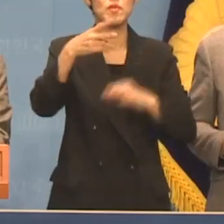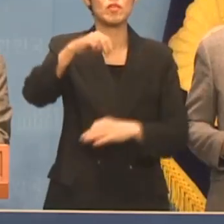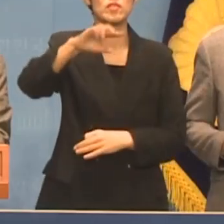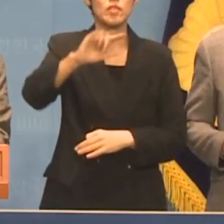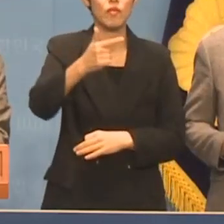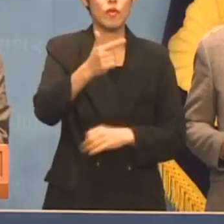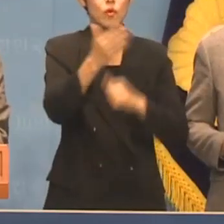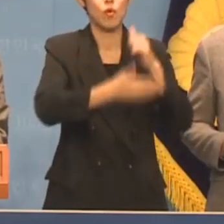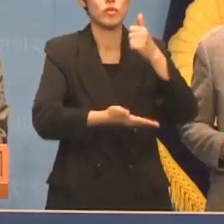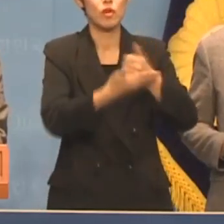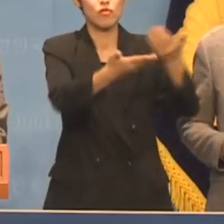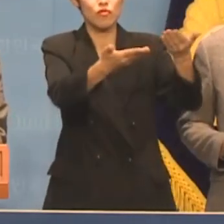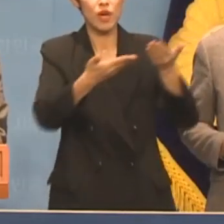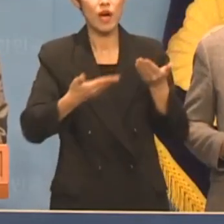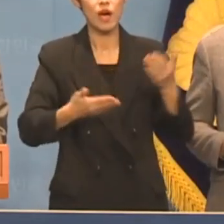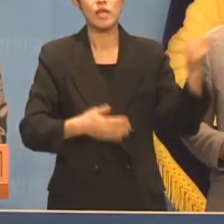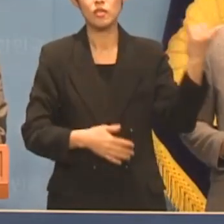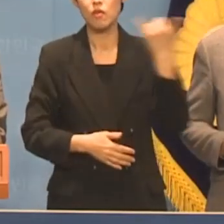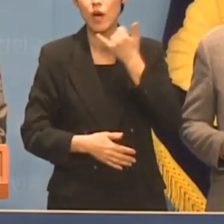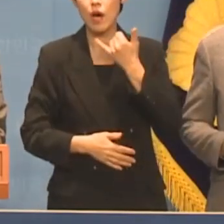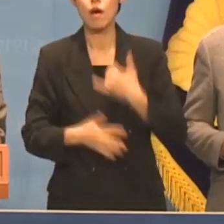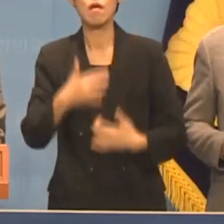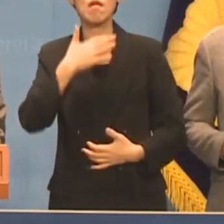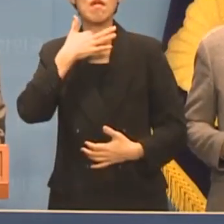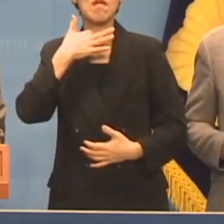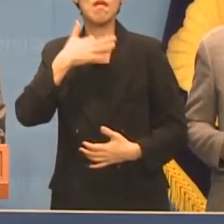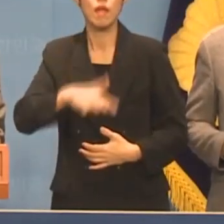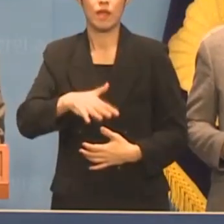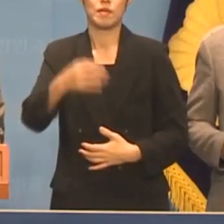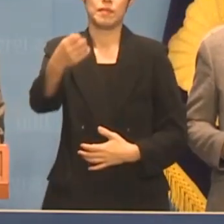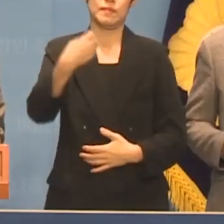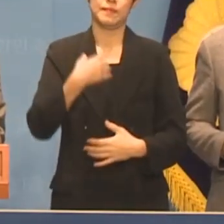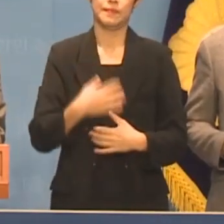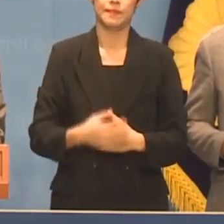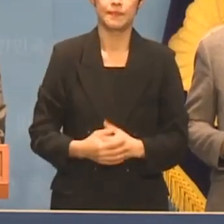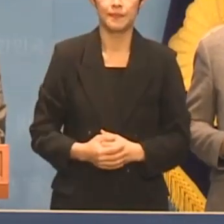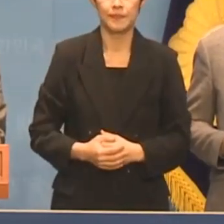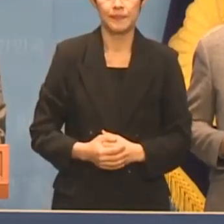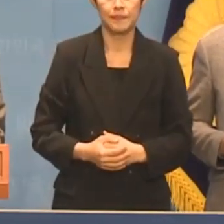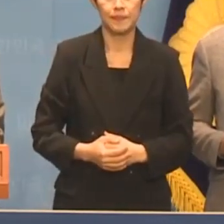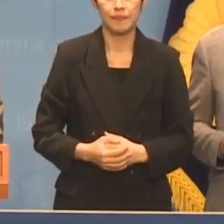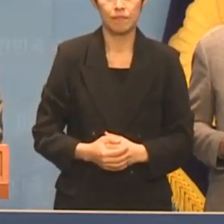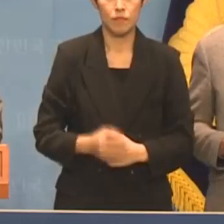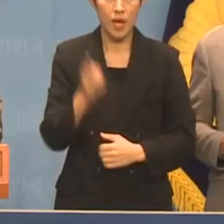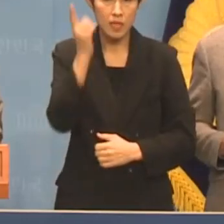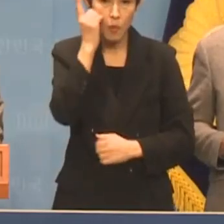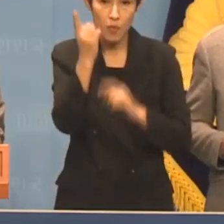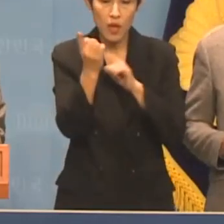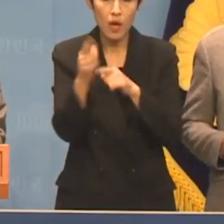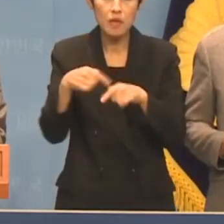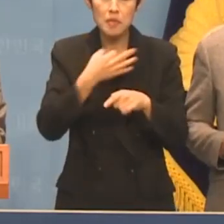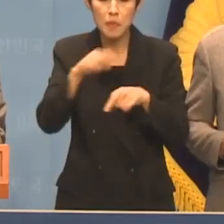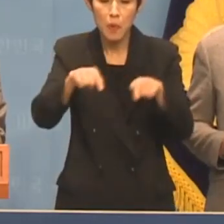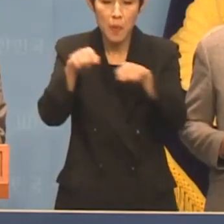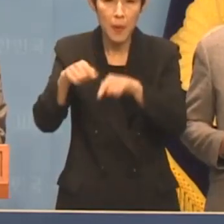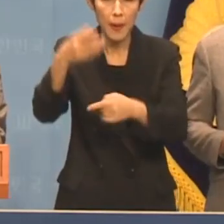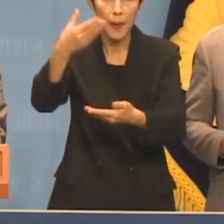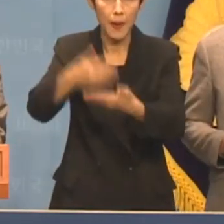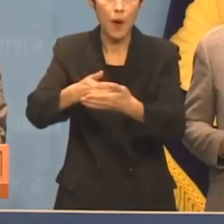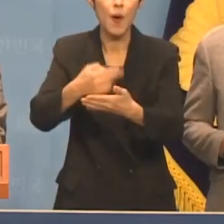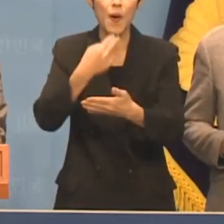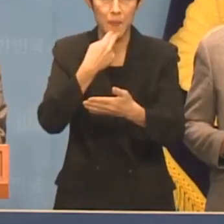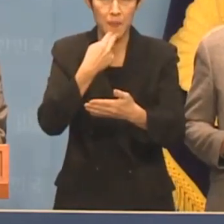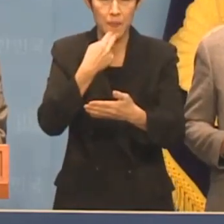의원 공천 주라고 한 전화를 받은 적이 없다고 합니다. 본인 핸드폰에는 녹취를 남기지 않아서